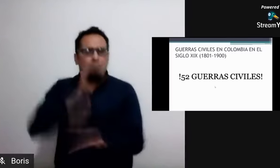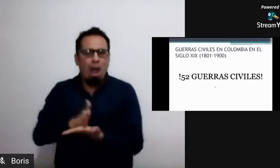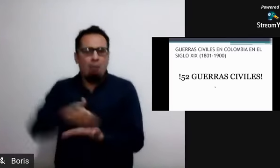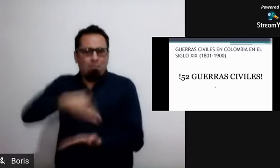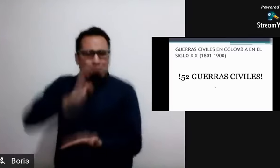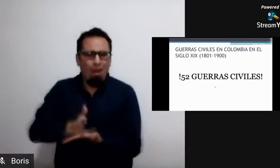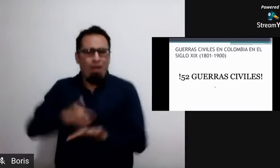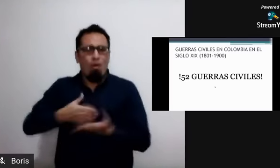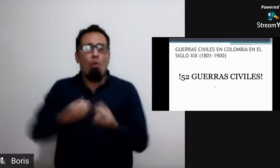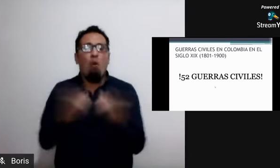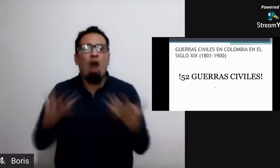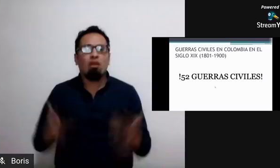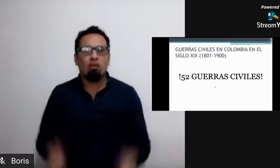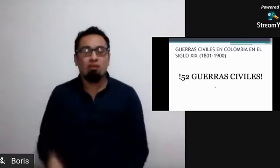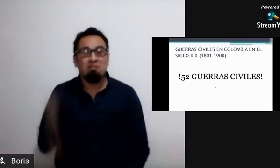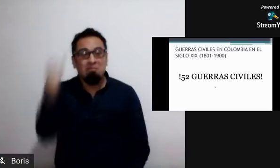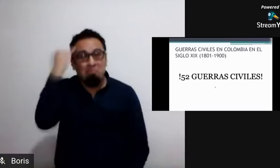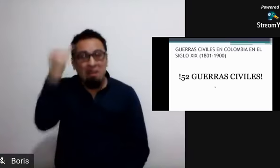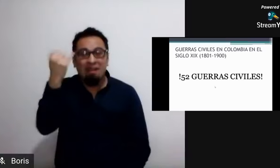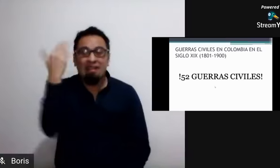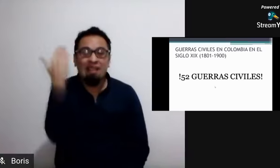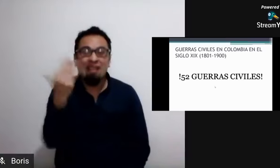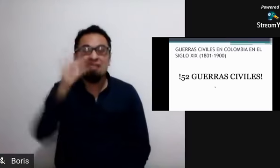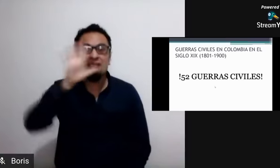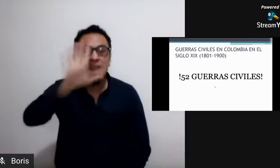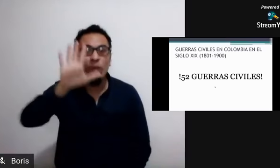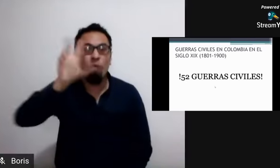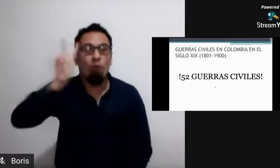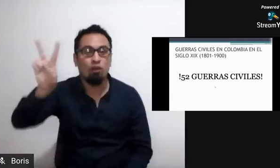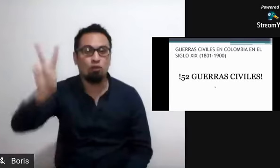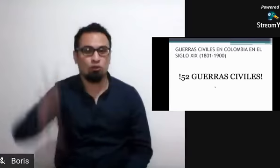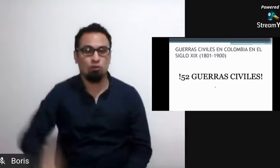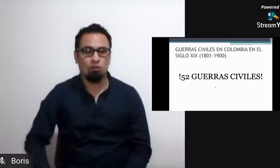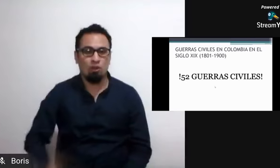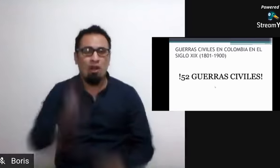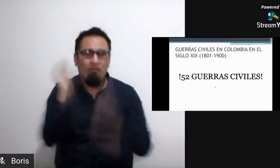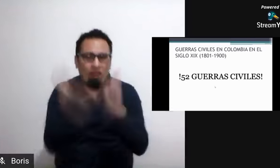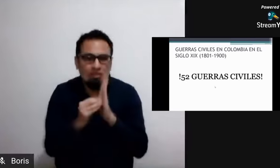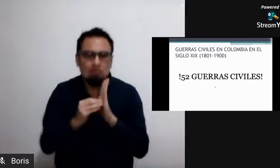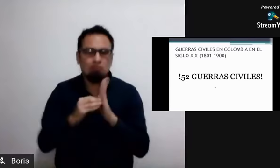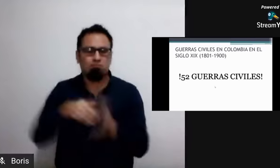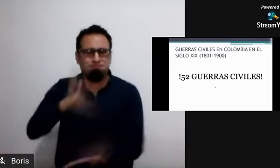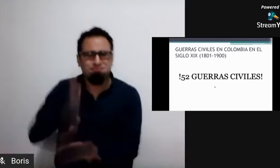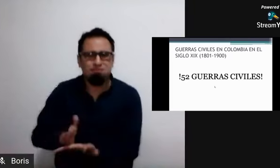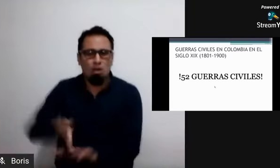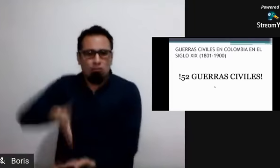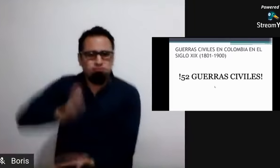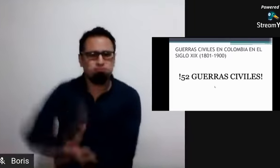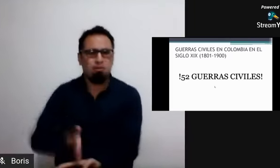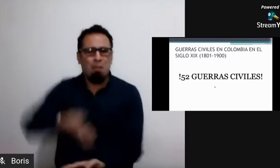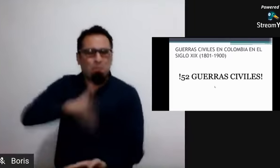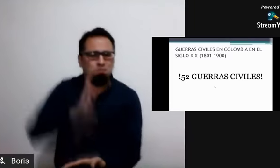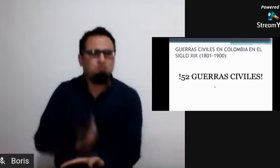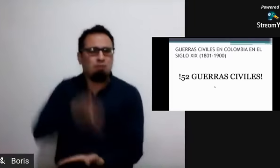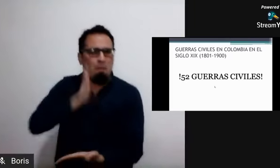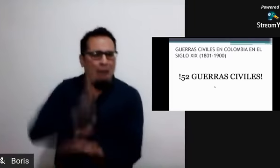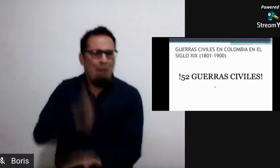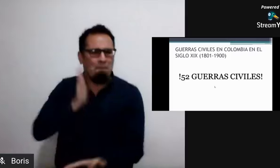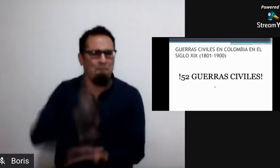nuestro territorio actual y todo lo que comprendía anteriormente de parte de Venezuela, Ecuador, Panamá, se presentaron 52